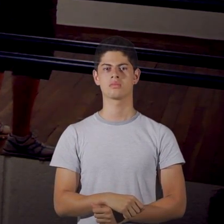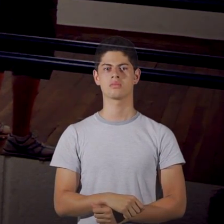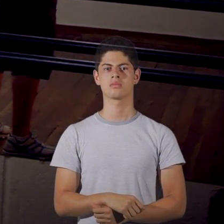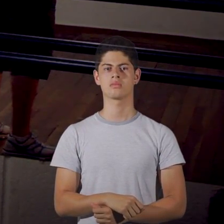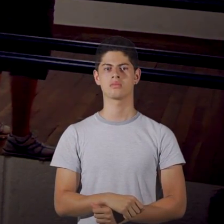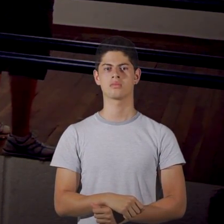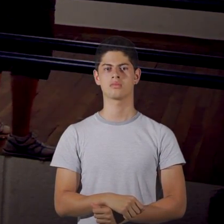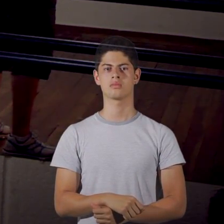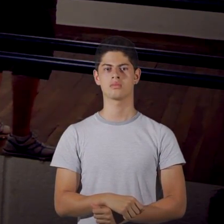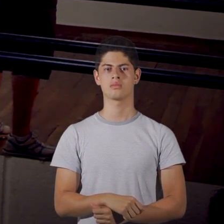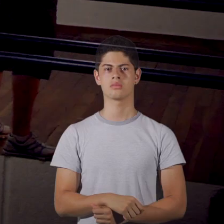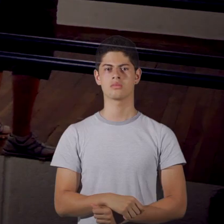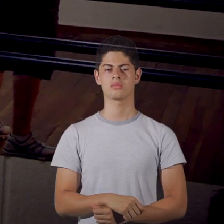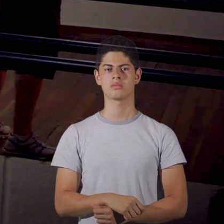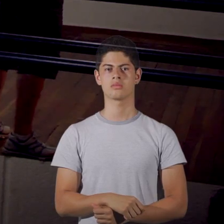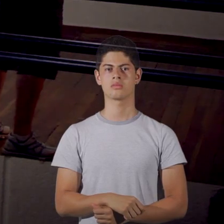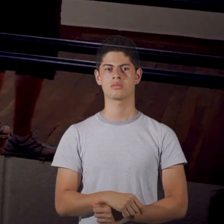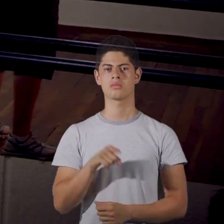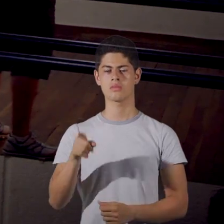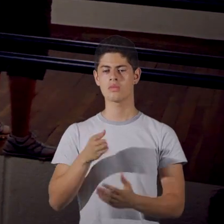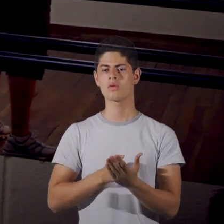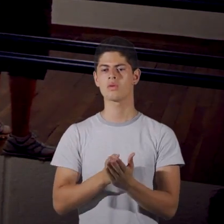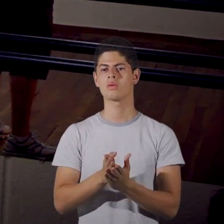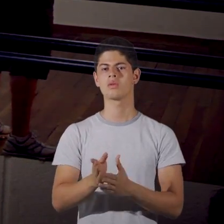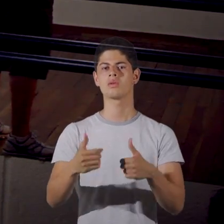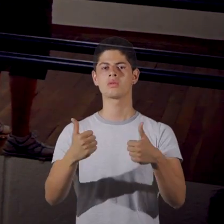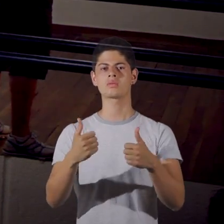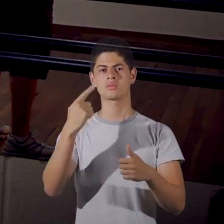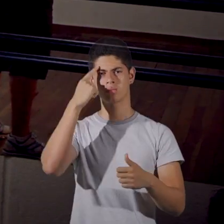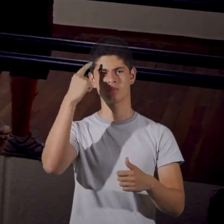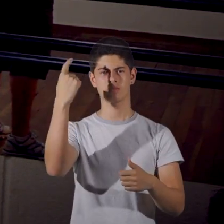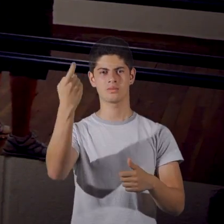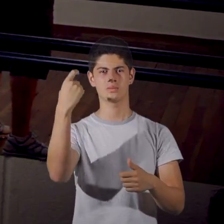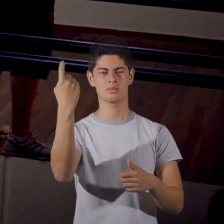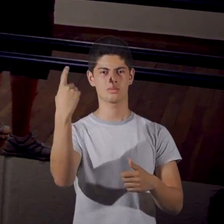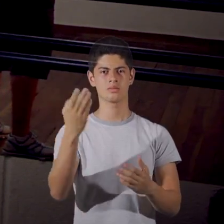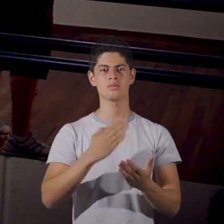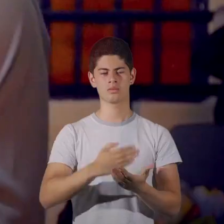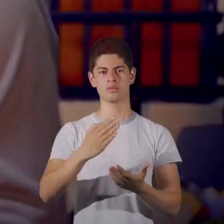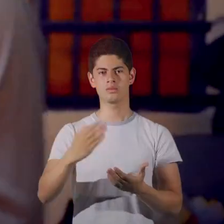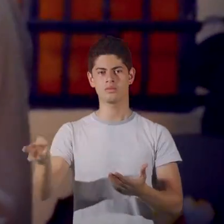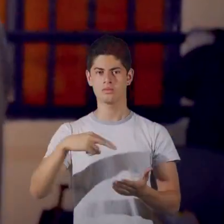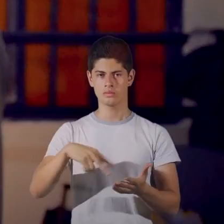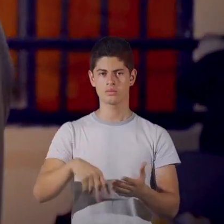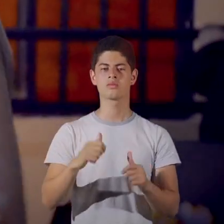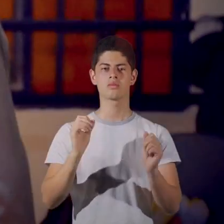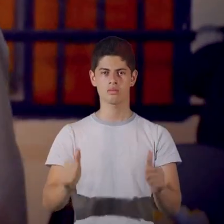él podríamos decir que hemos logrado una de las metas más de los proyectos, donde